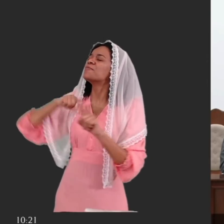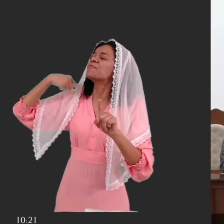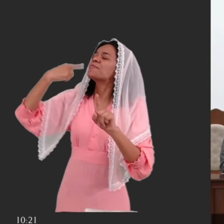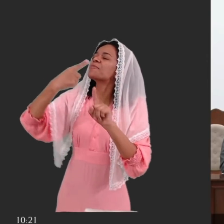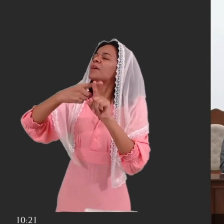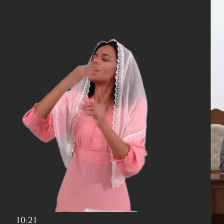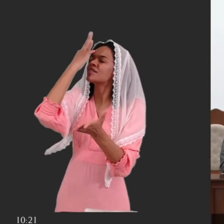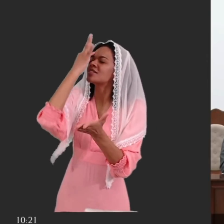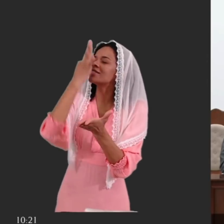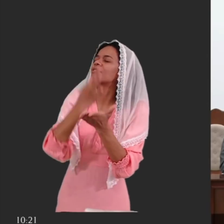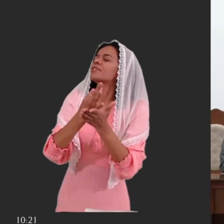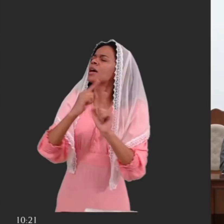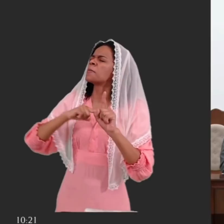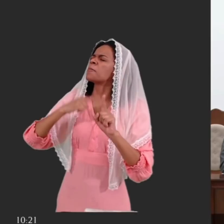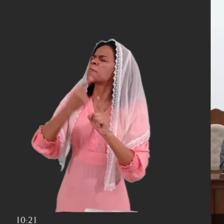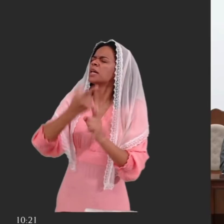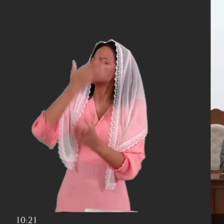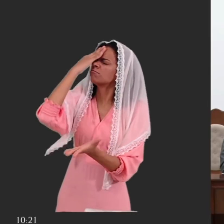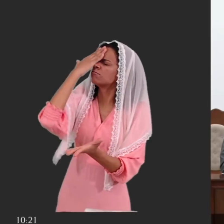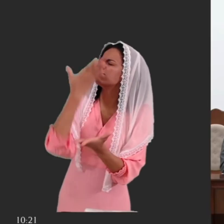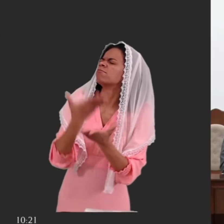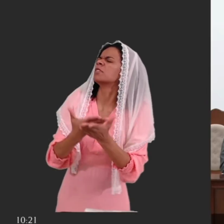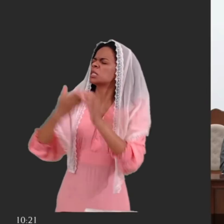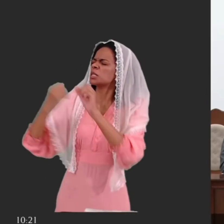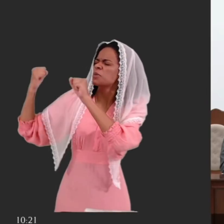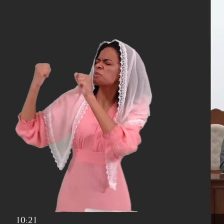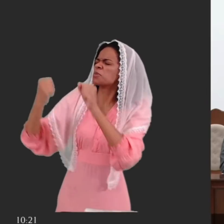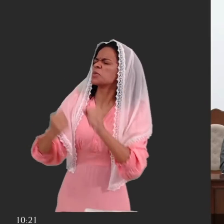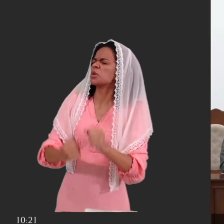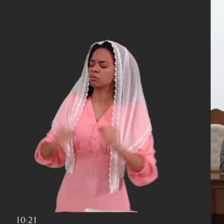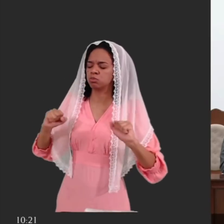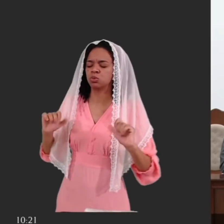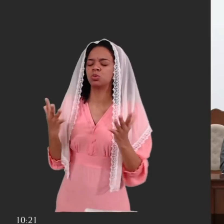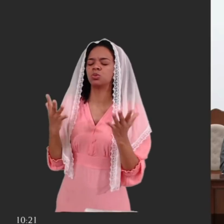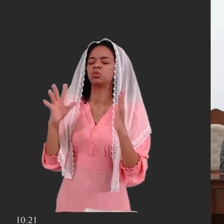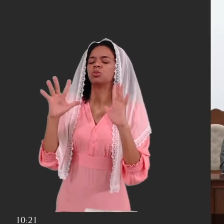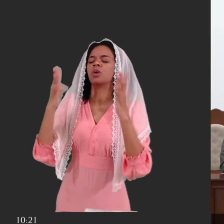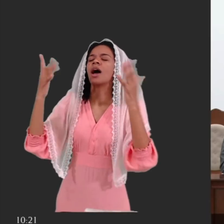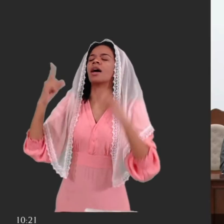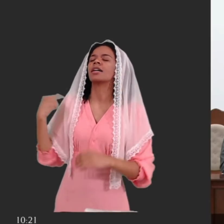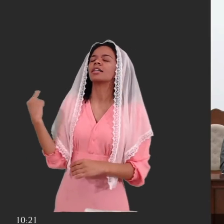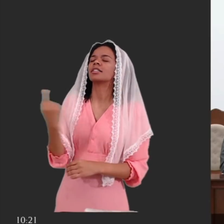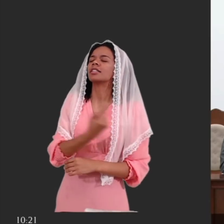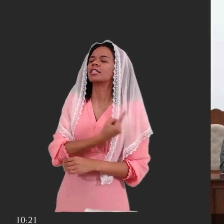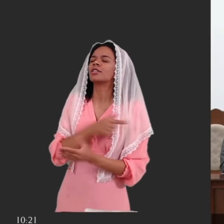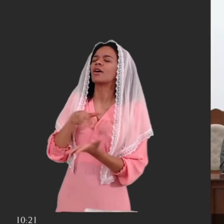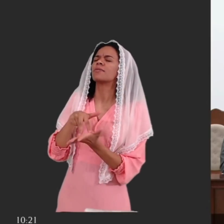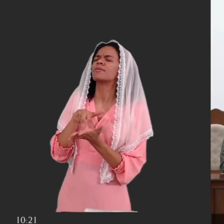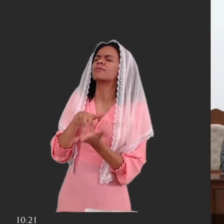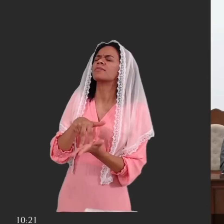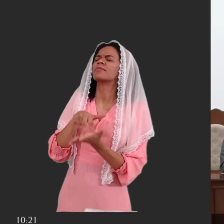com confiança, com poder e com glória, Senhor, para que possamos mais estar